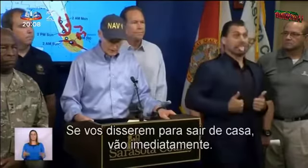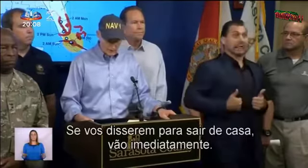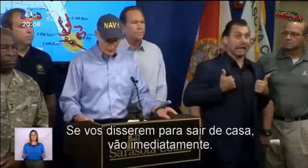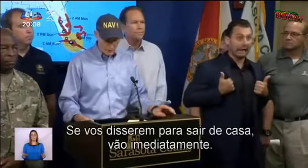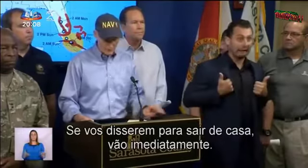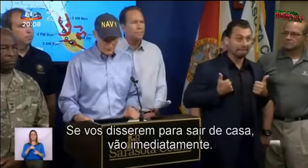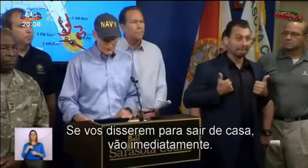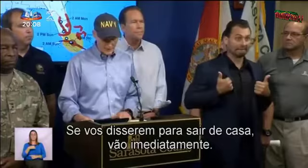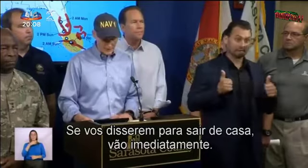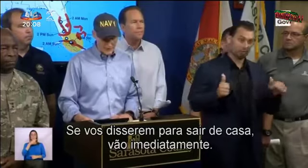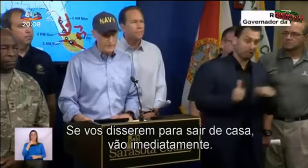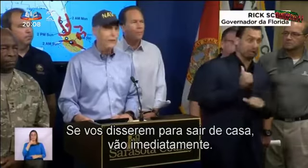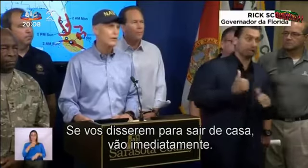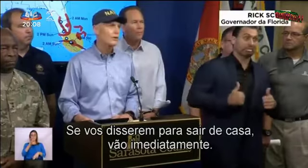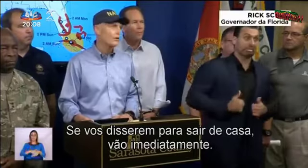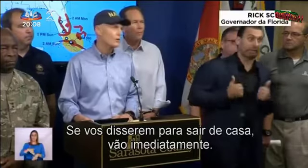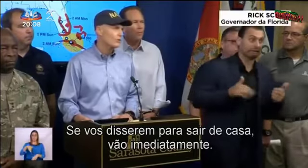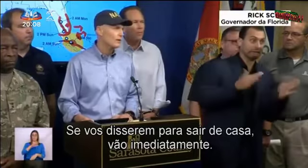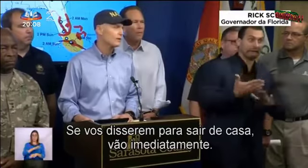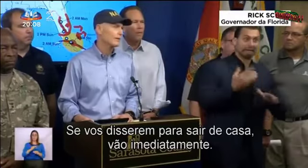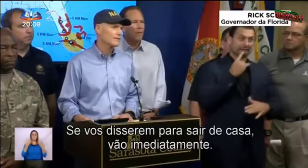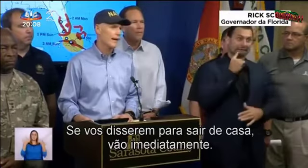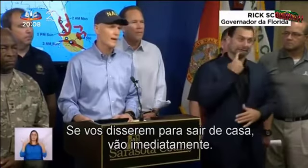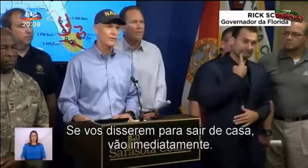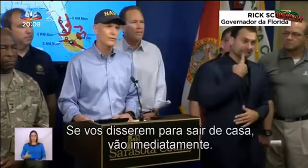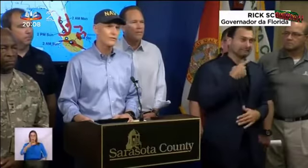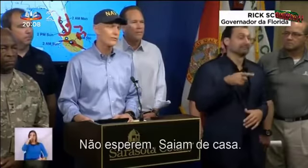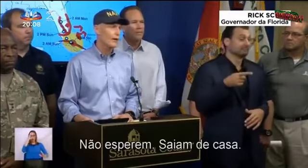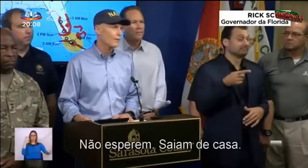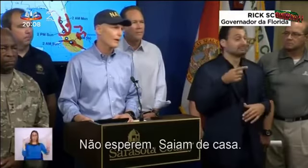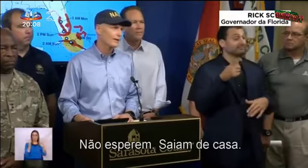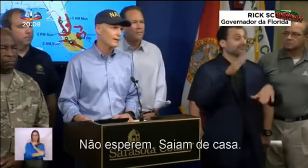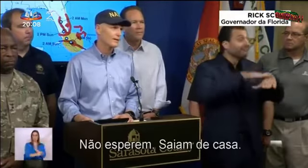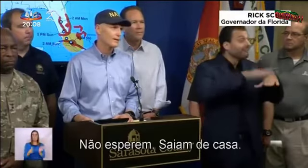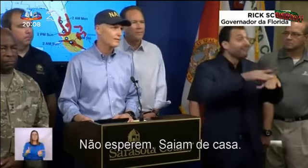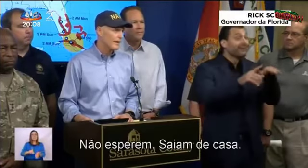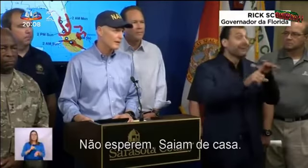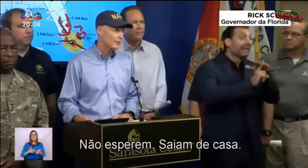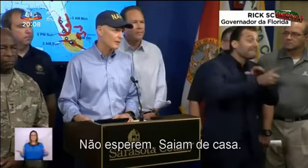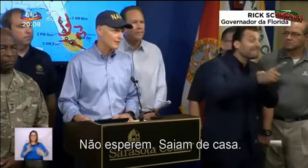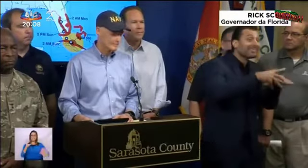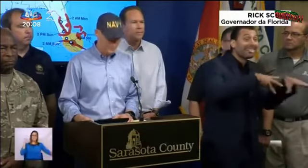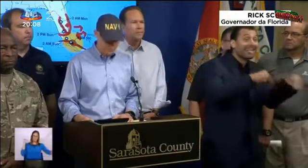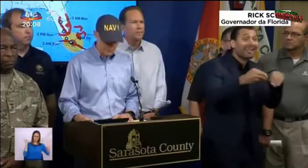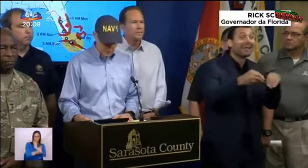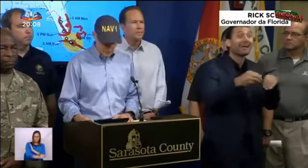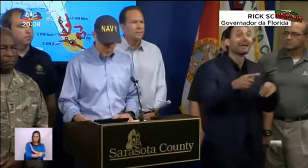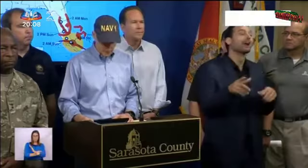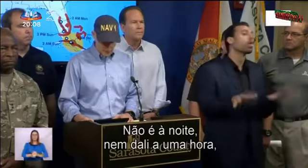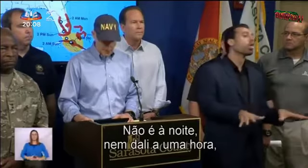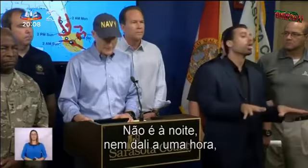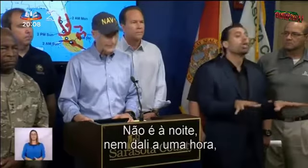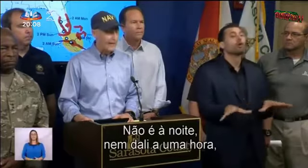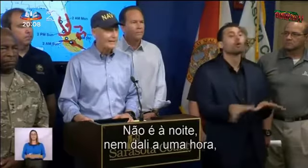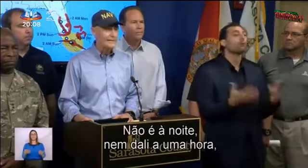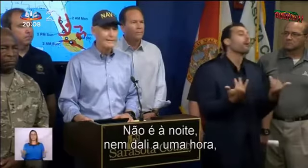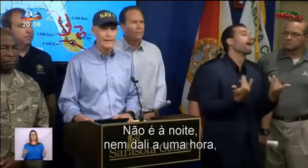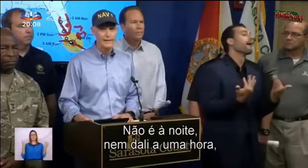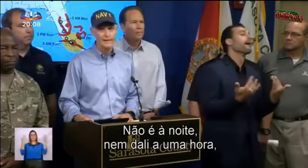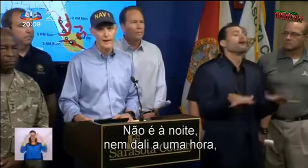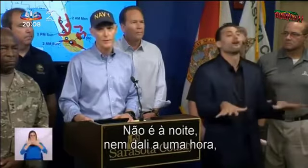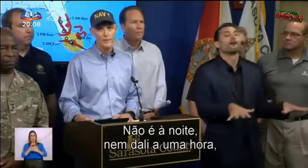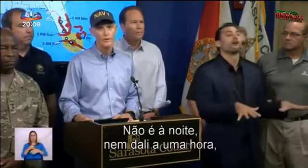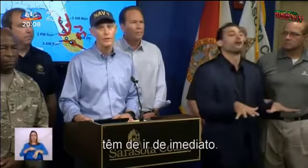If you've been ordered to evacuate, you need to leave now. Do not wait. Evacuate. Not tonight,